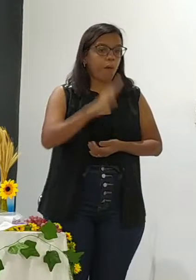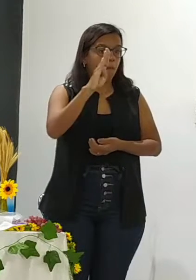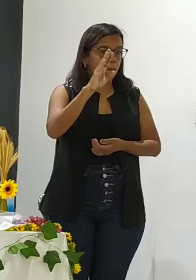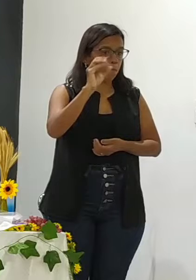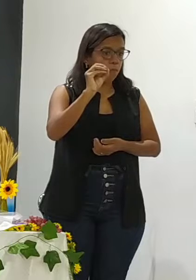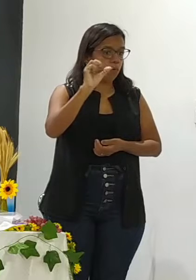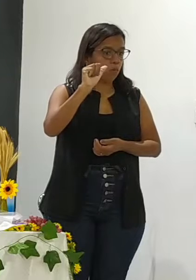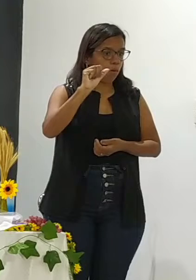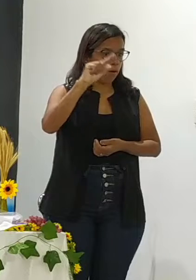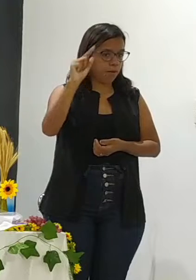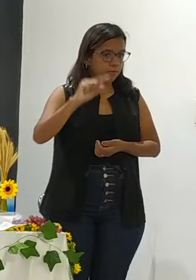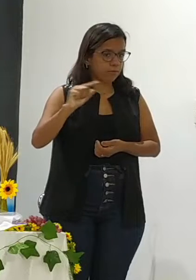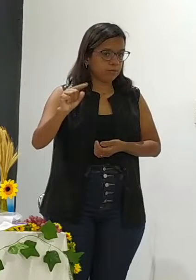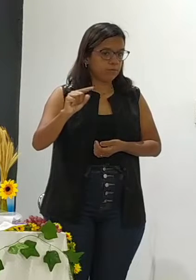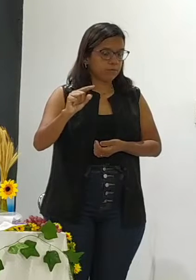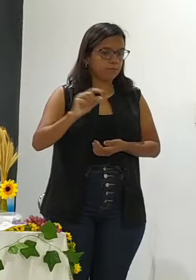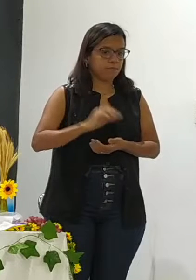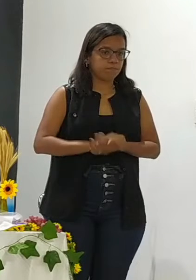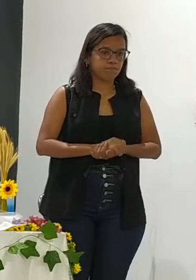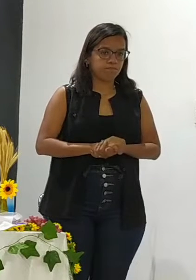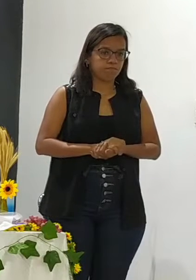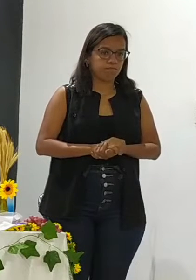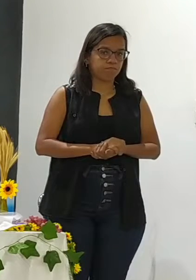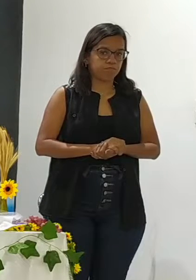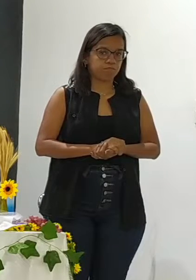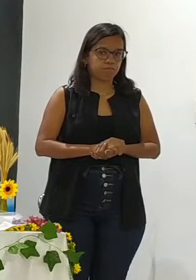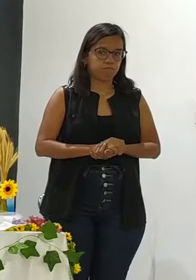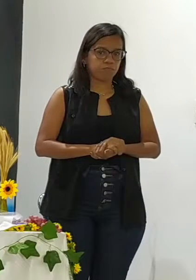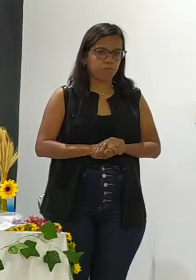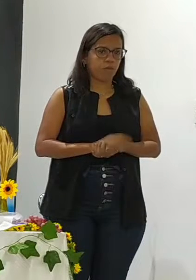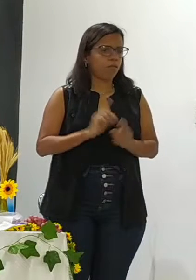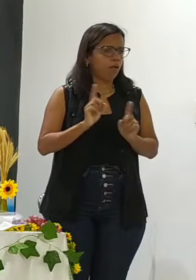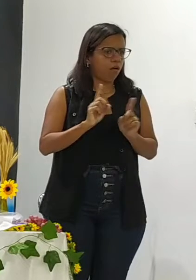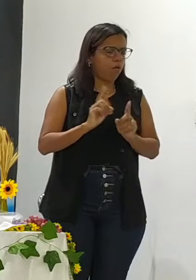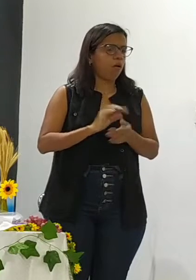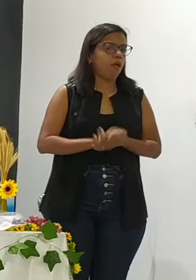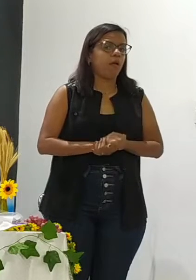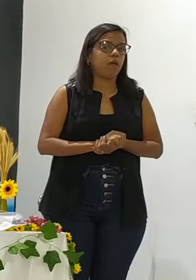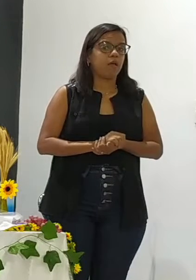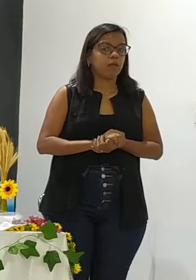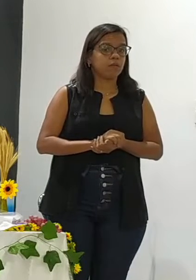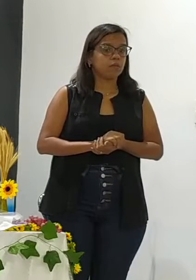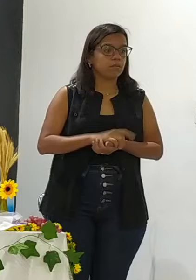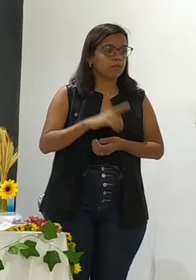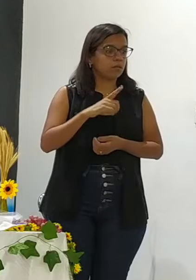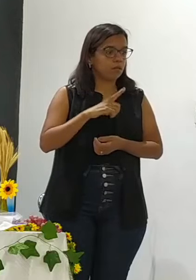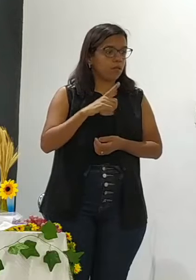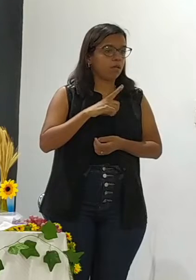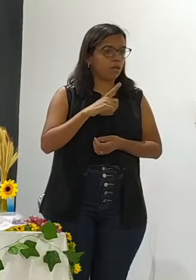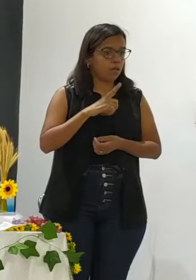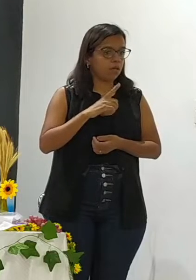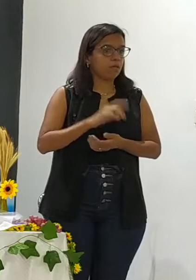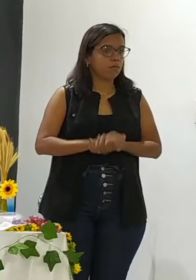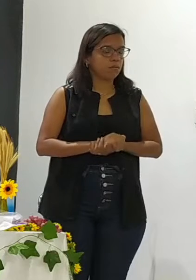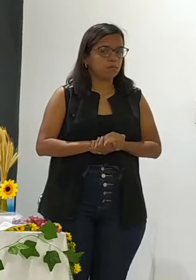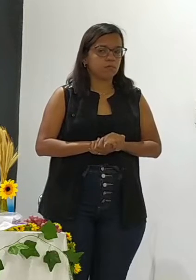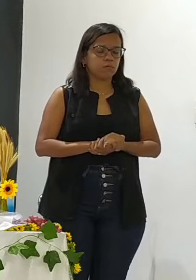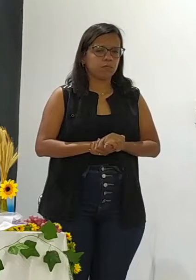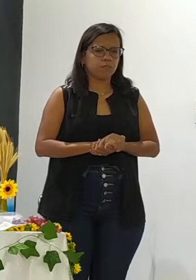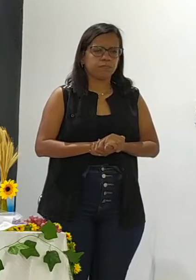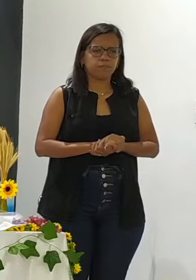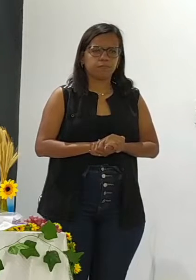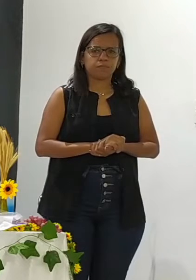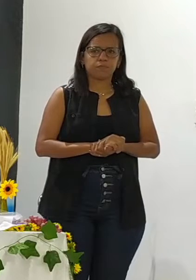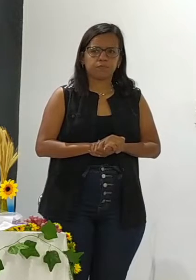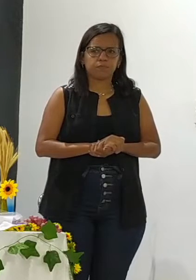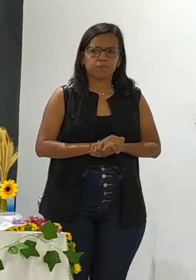Boaz se encantou com não tem por acaso, não, crente não tem por acaso não, tem crente tem